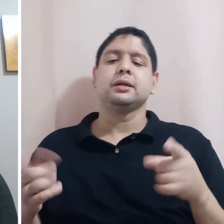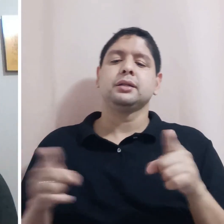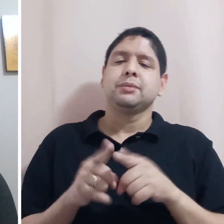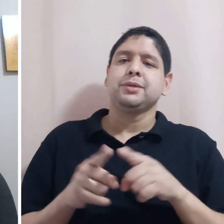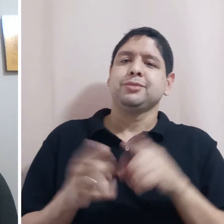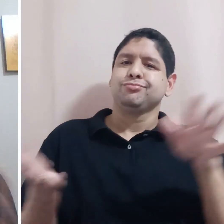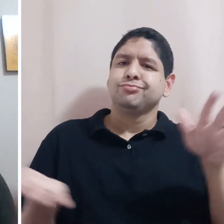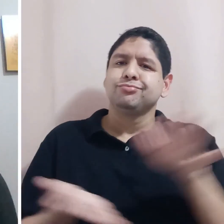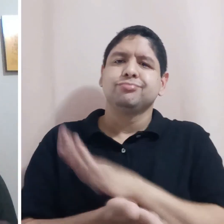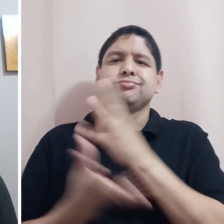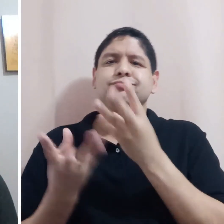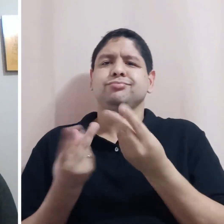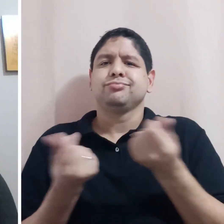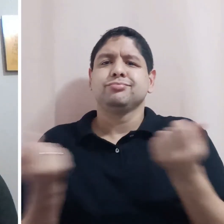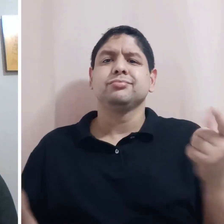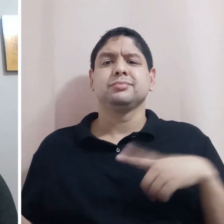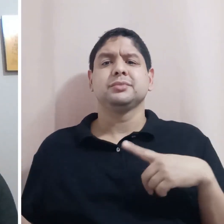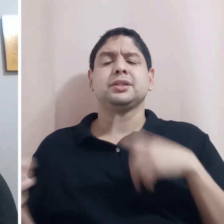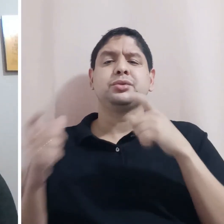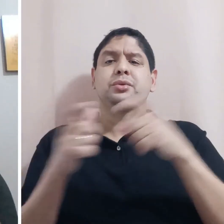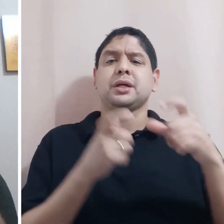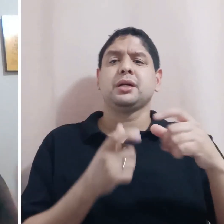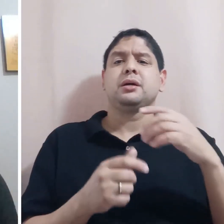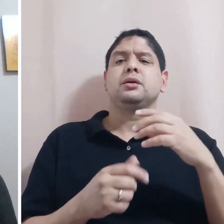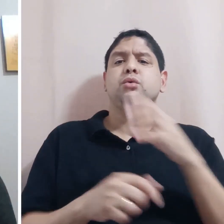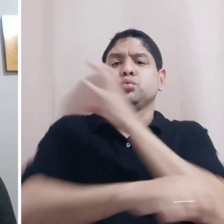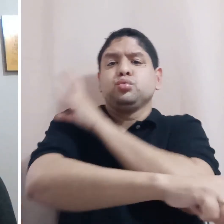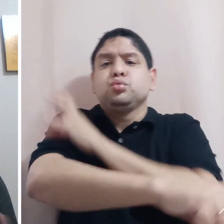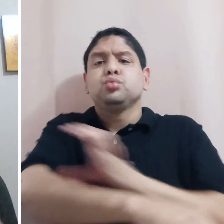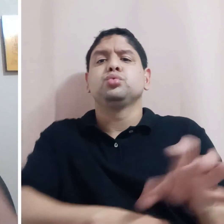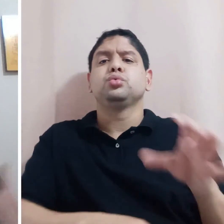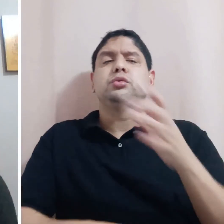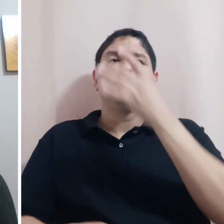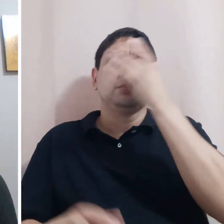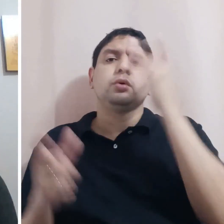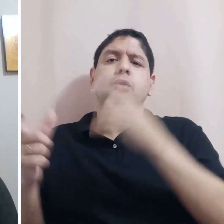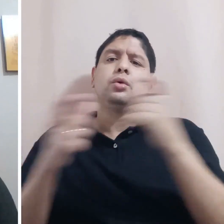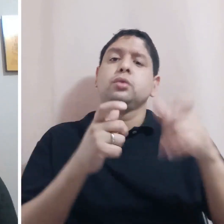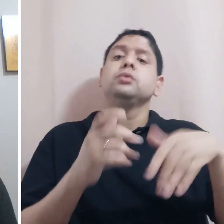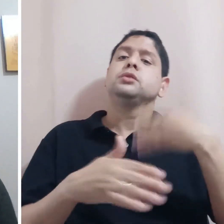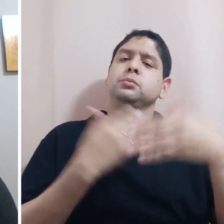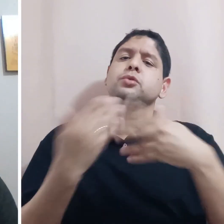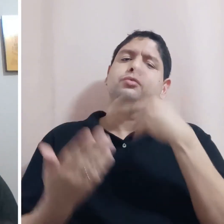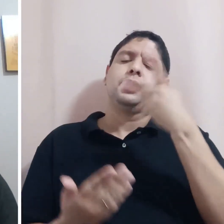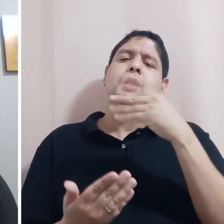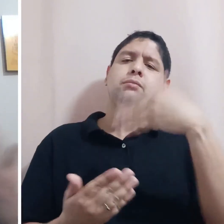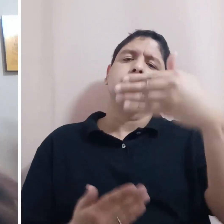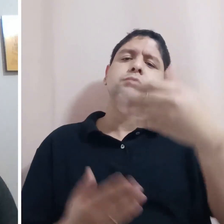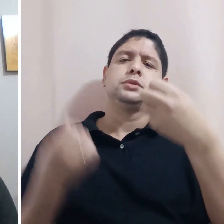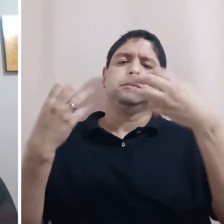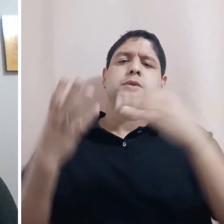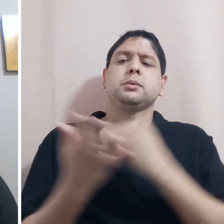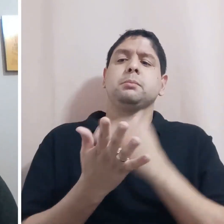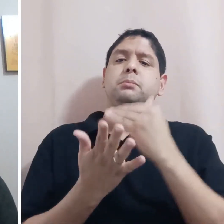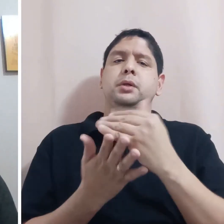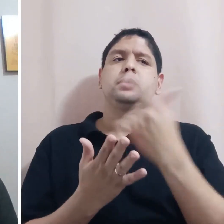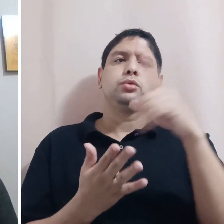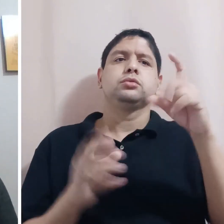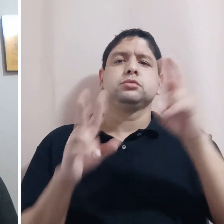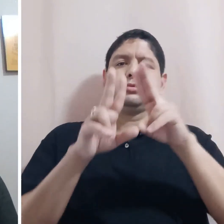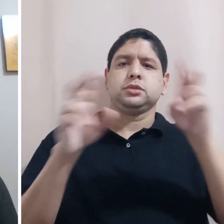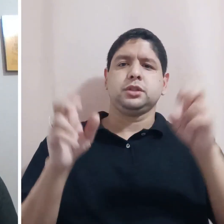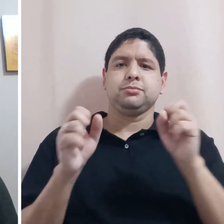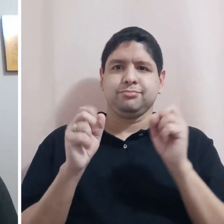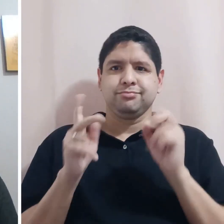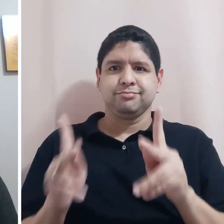Isso acabou levando a guerras, isso acabou levando à destruição, né, de vários povos, de várias culturas, né, que a gente depois vai